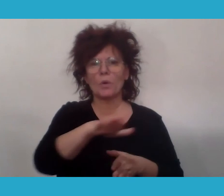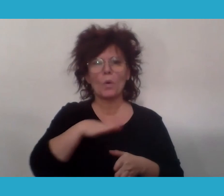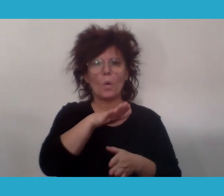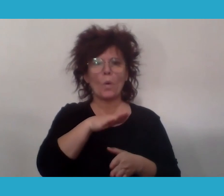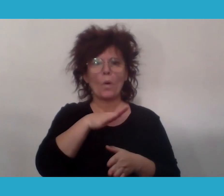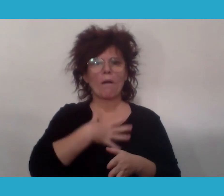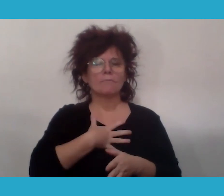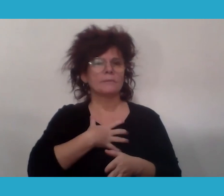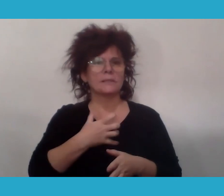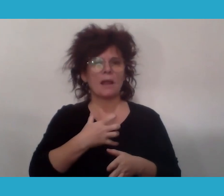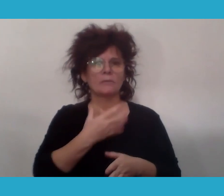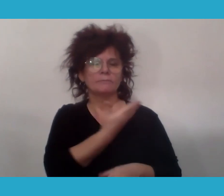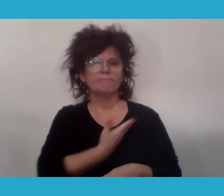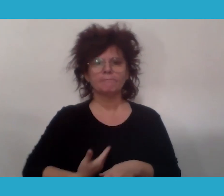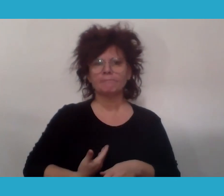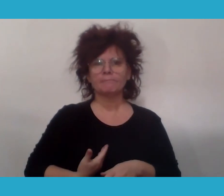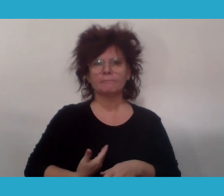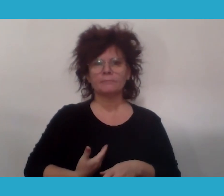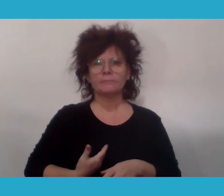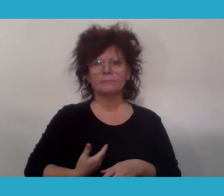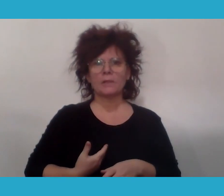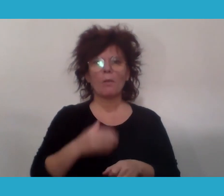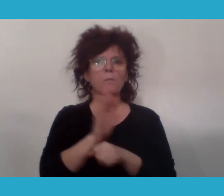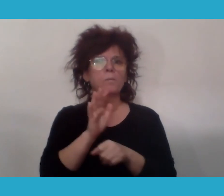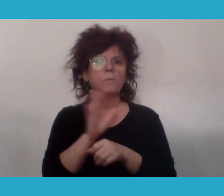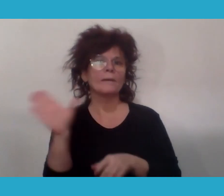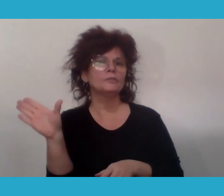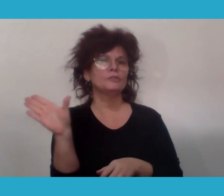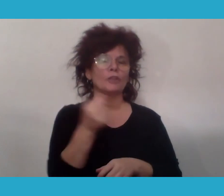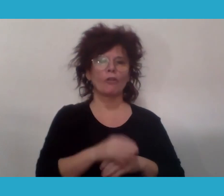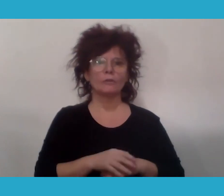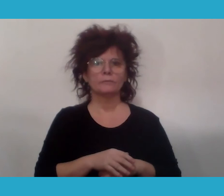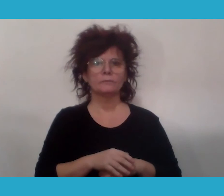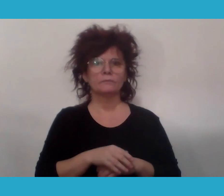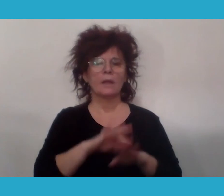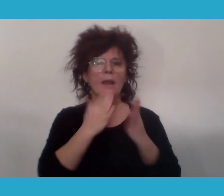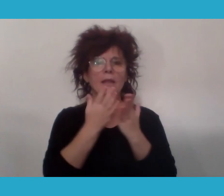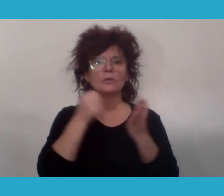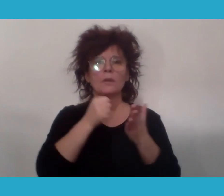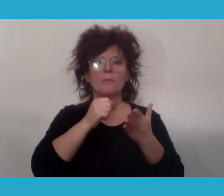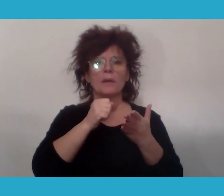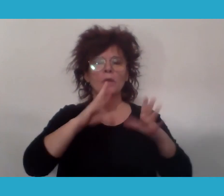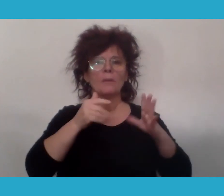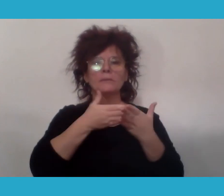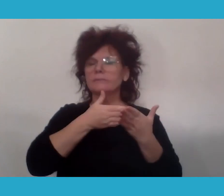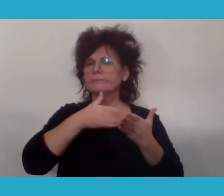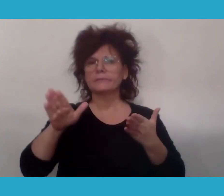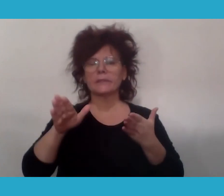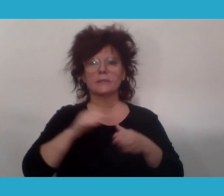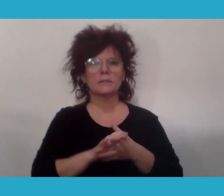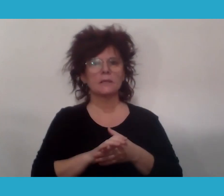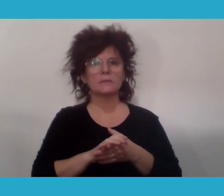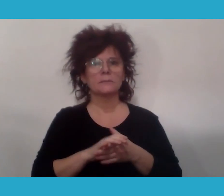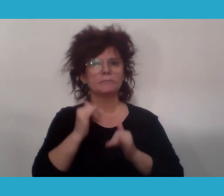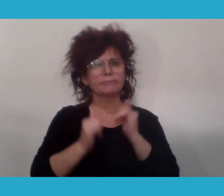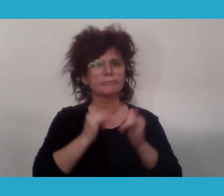sano y que el Estado está formado por todos. Rechaza asimismo el estudio de impacto ambiental presentado, cita